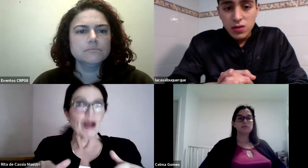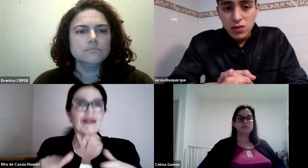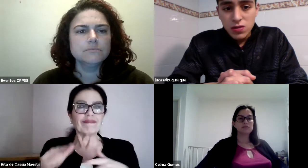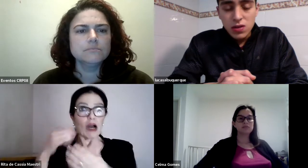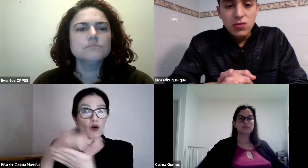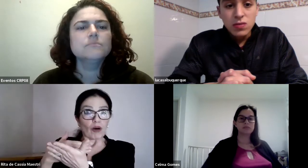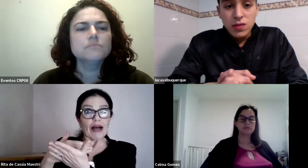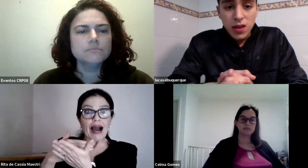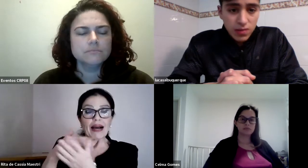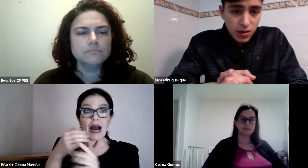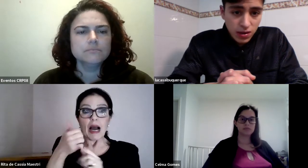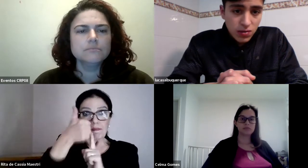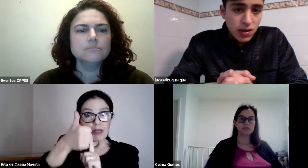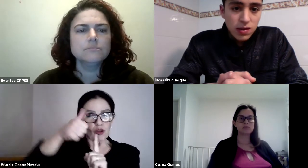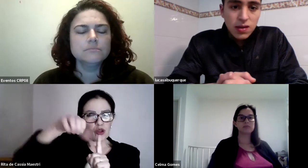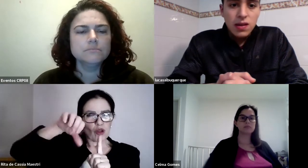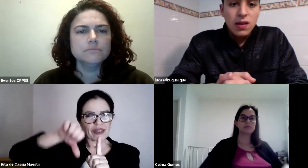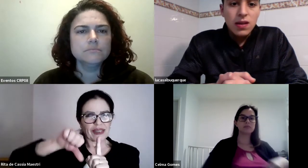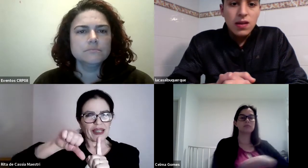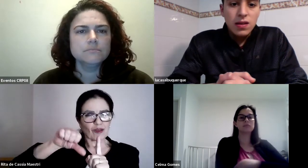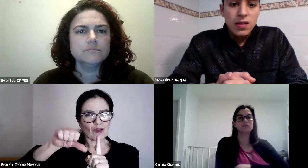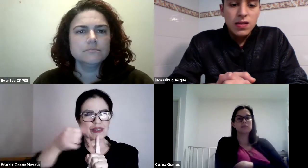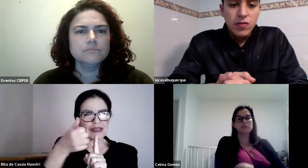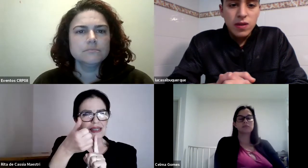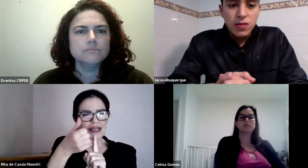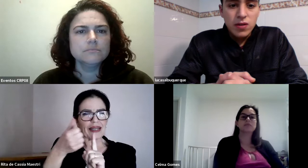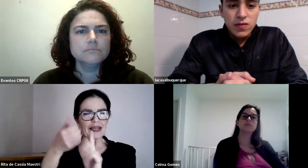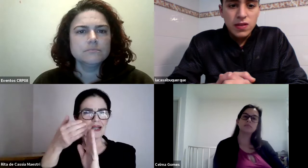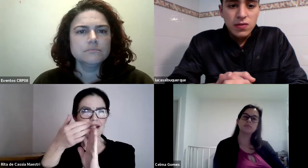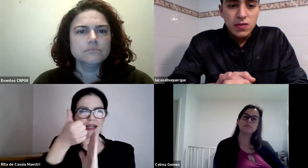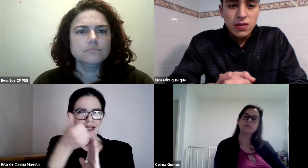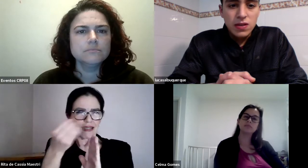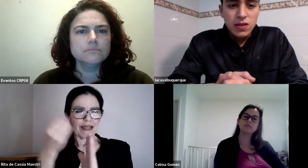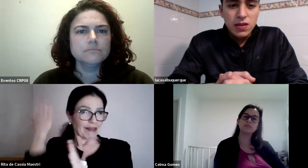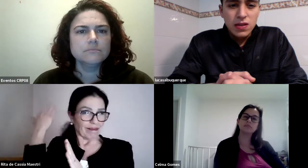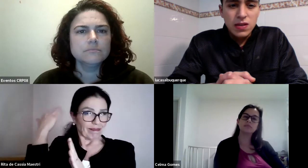no sentido de que o surdo tem uma língua. Esse movimento em